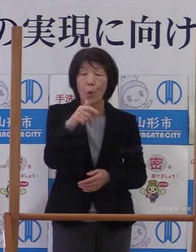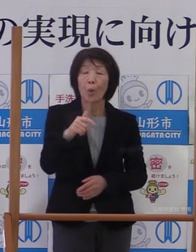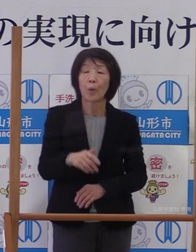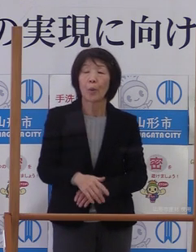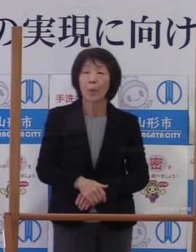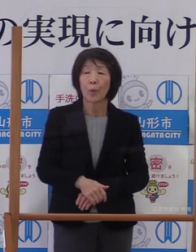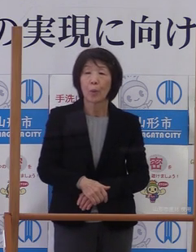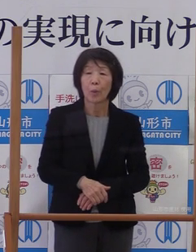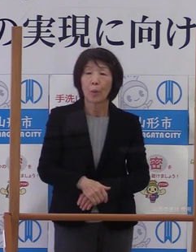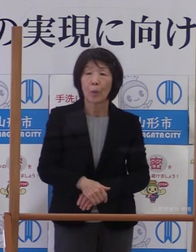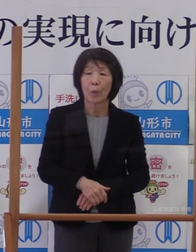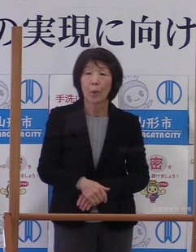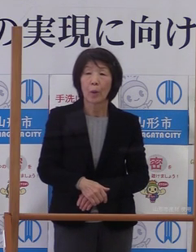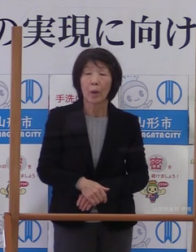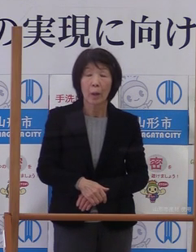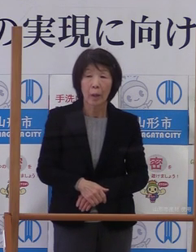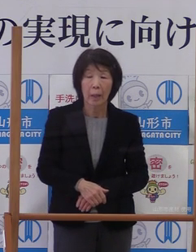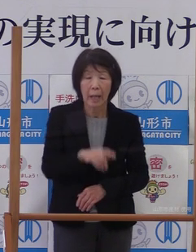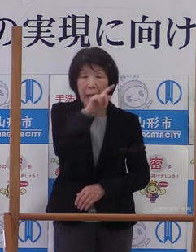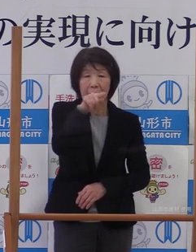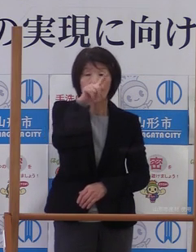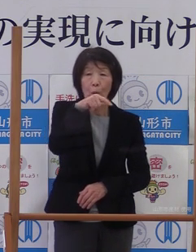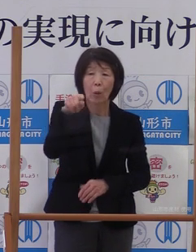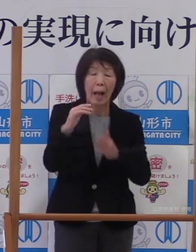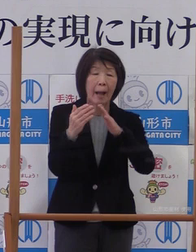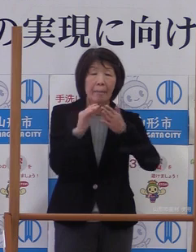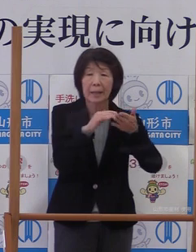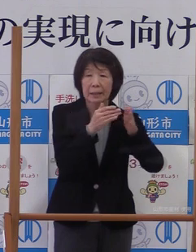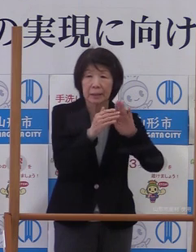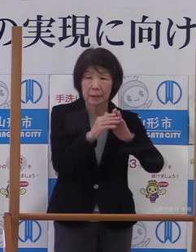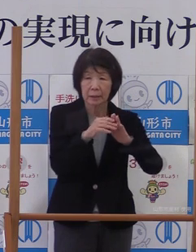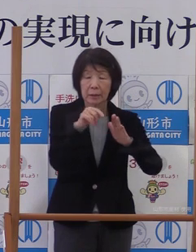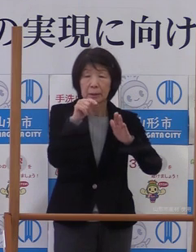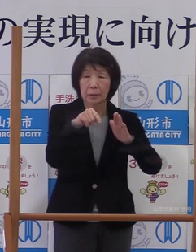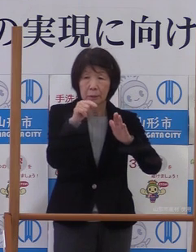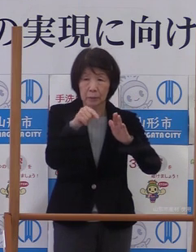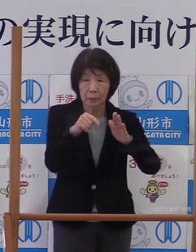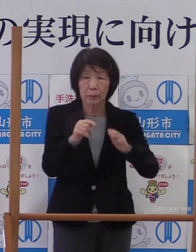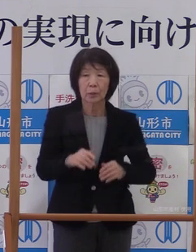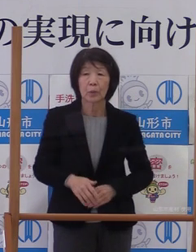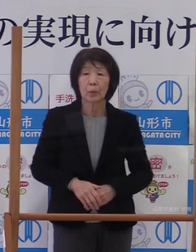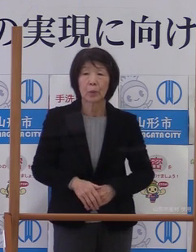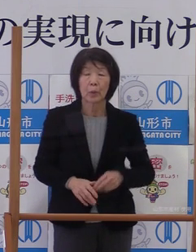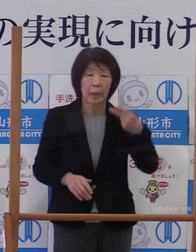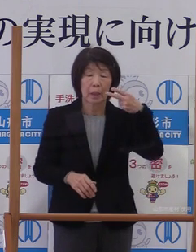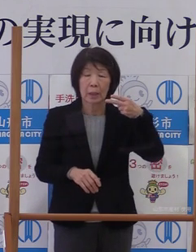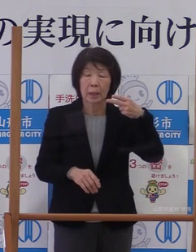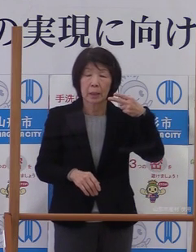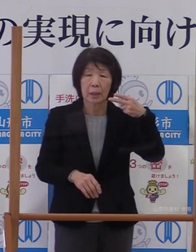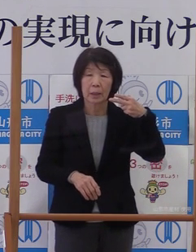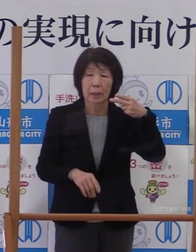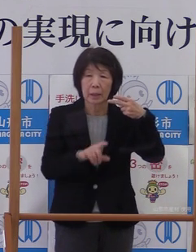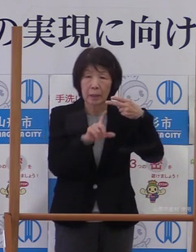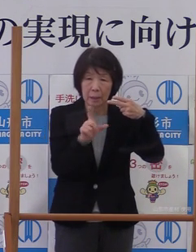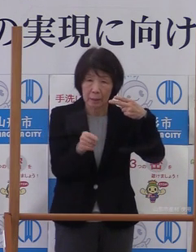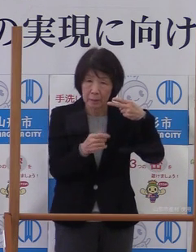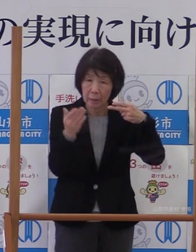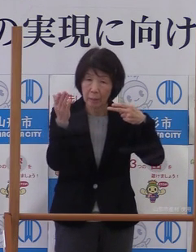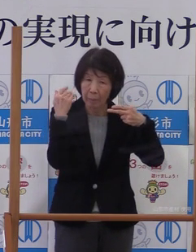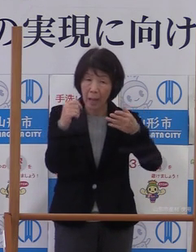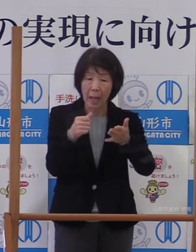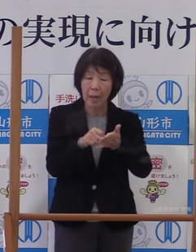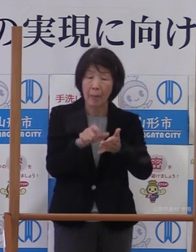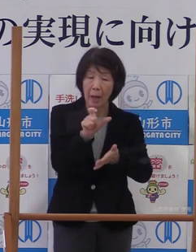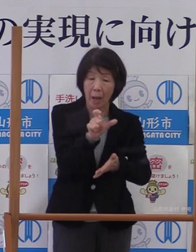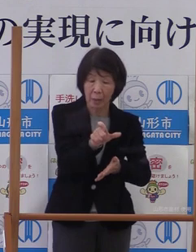、7日でにぎわい創出拠点整備事業、これが2月の補正にも、同じ名前で出した、組